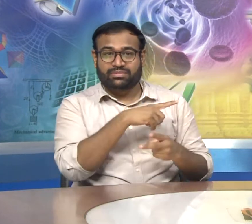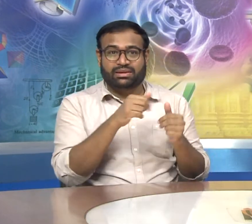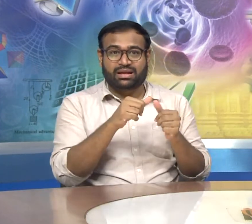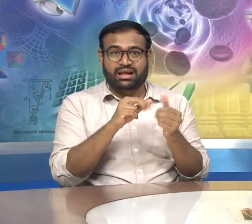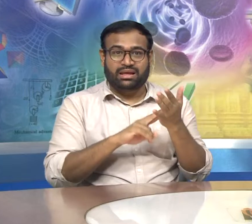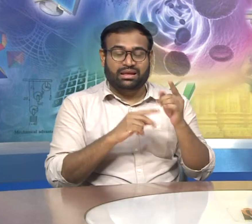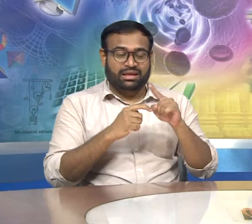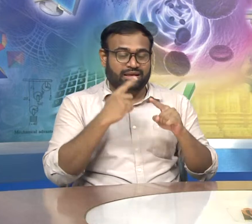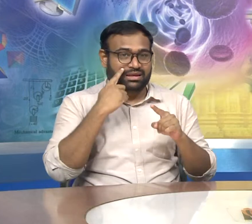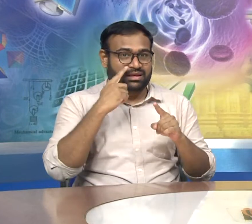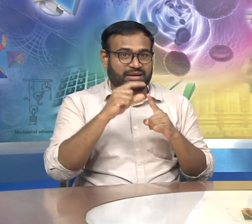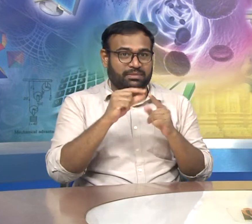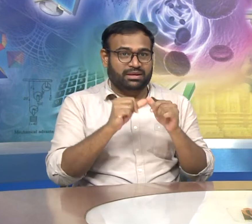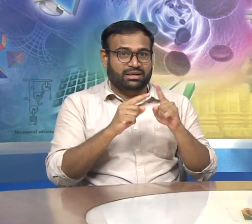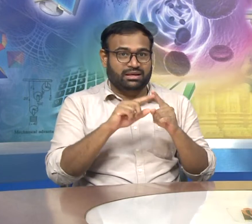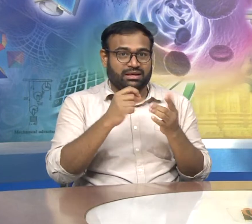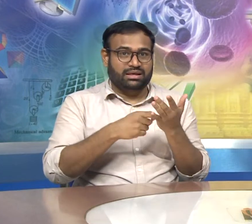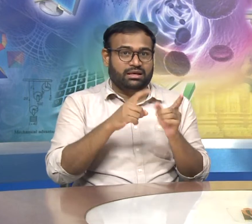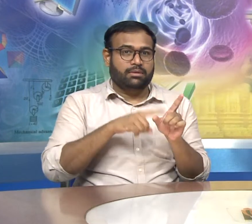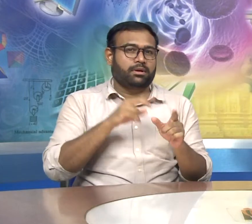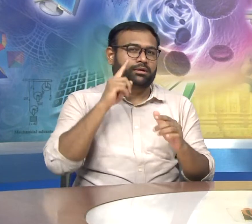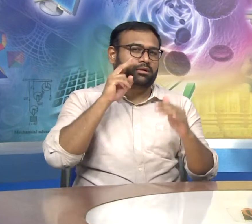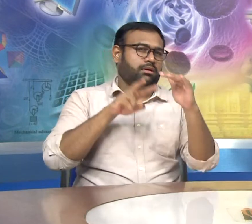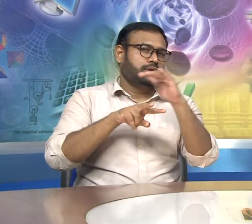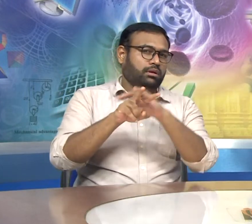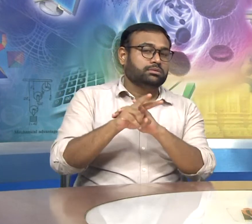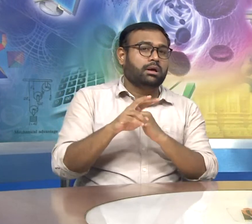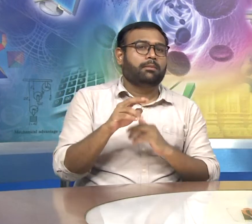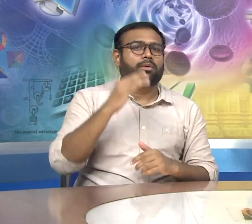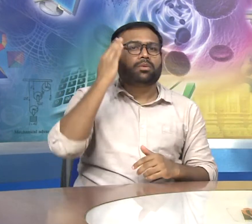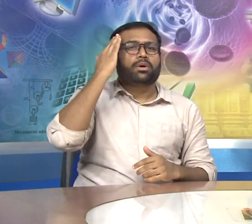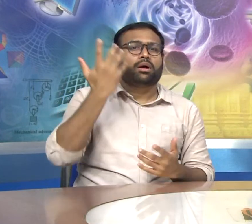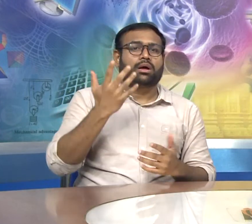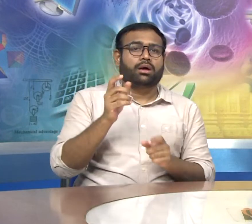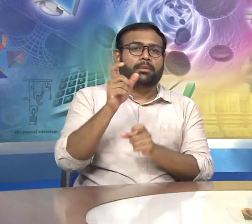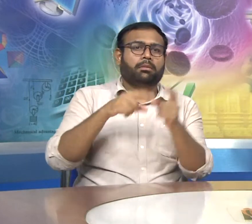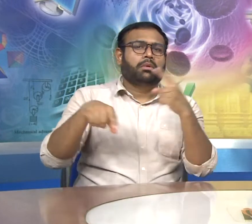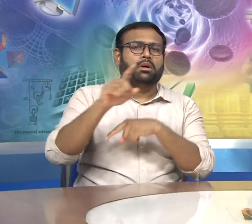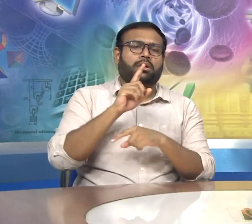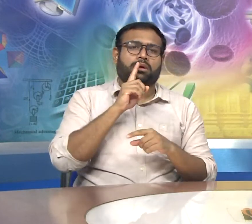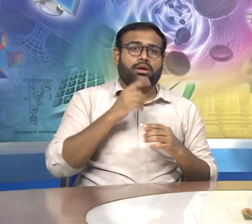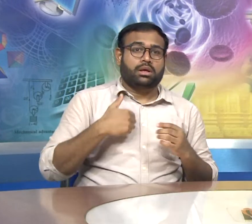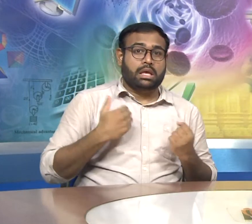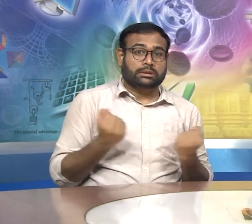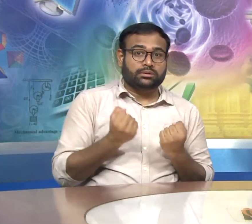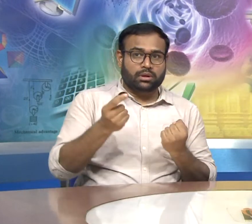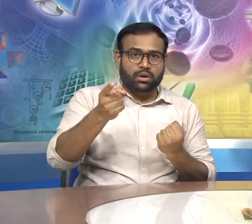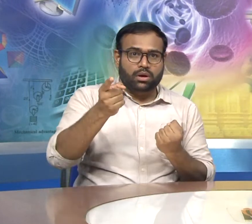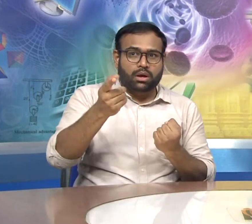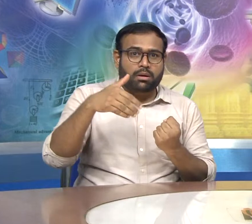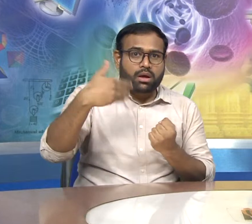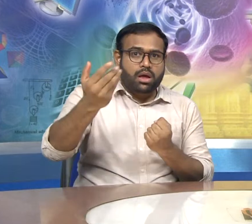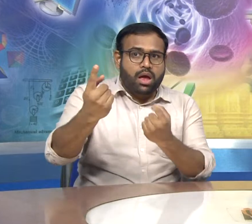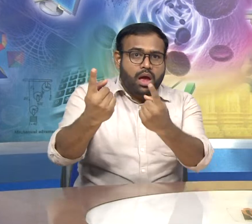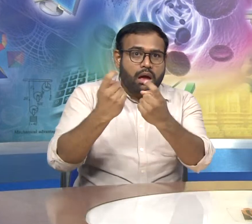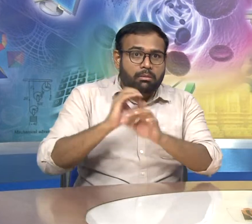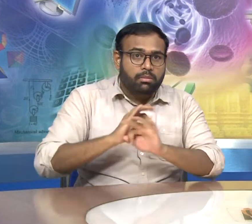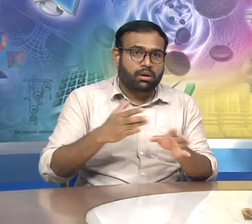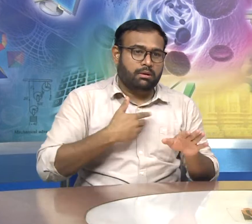Point number 2, anticipatory information service, also known as the active information